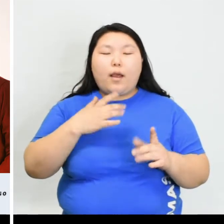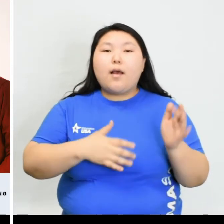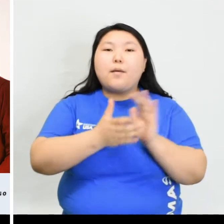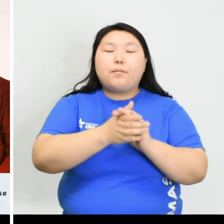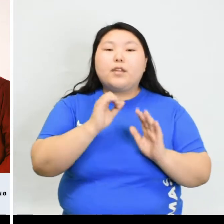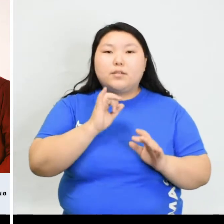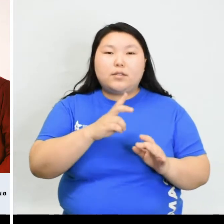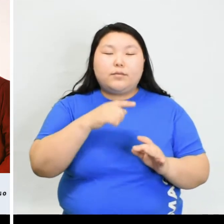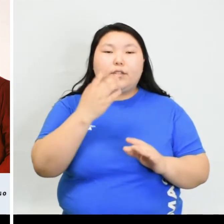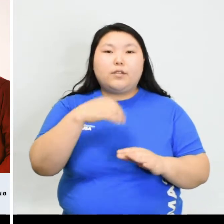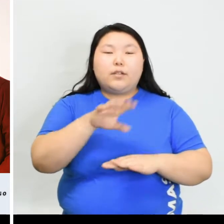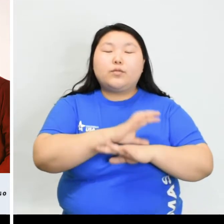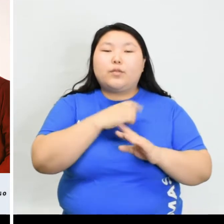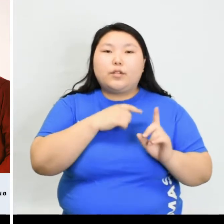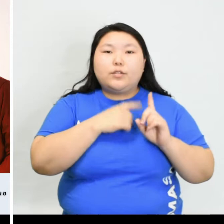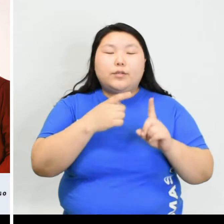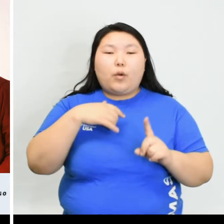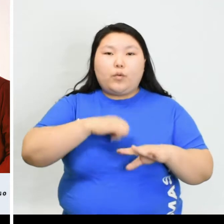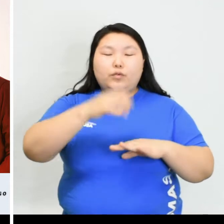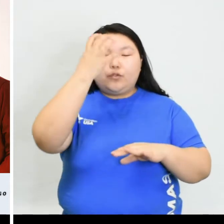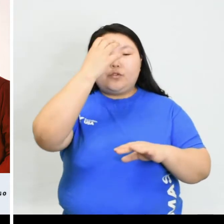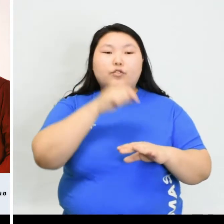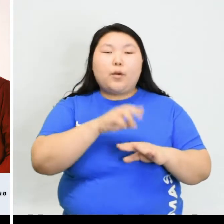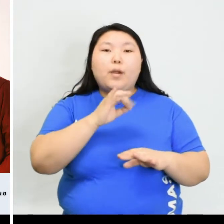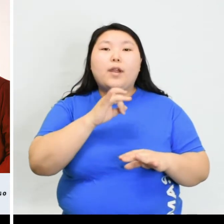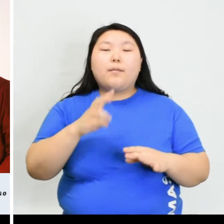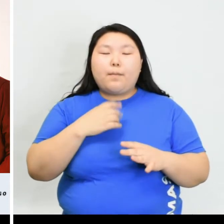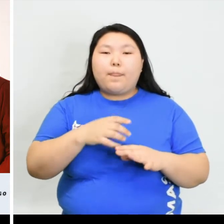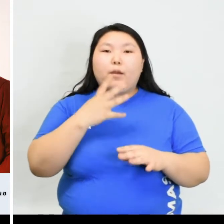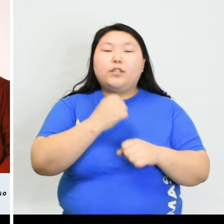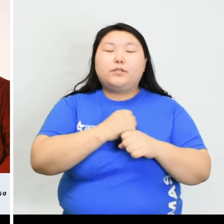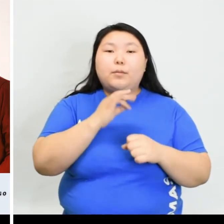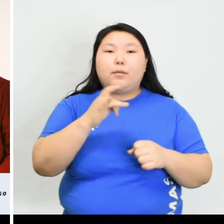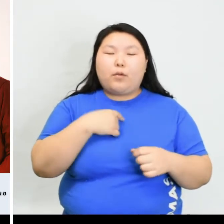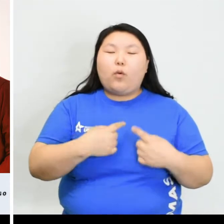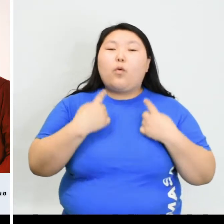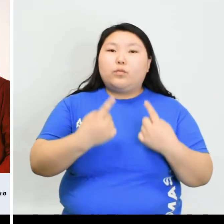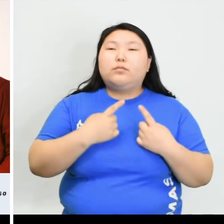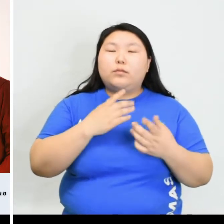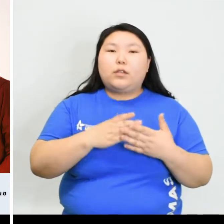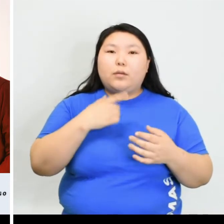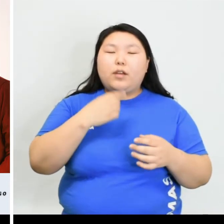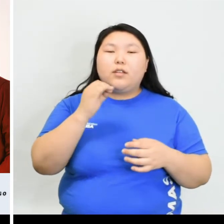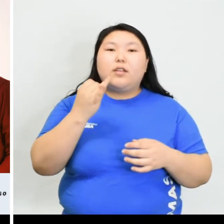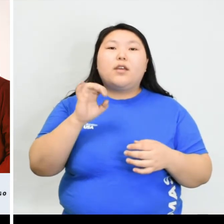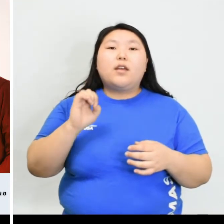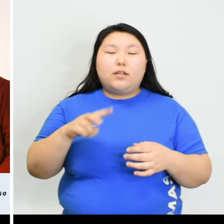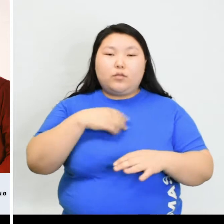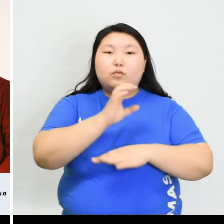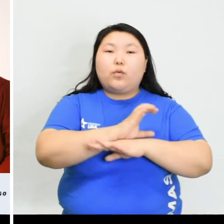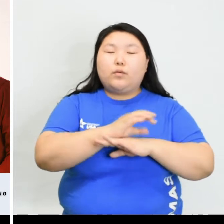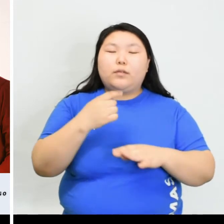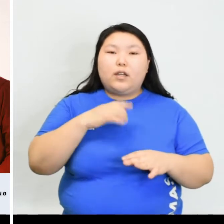School of Economics-ийн хамтарсан програм. Тэгээд дээд зэргийн одоо яг нэг улс төрчийн програм байхгүй юу? Дөрвөн ажилтны програм. Тэгээ хүлээжсэн чинь Yale